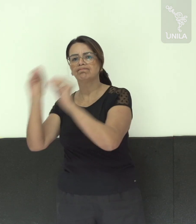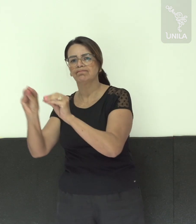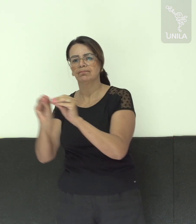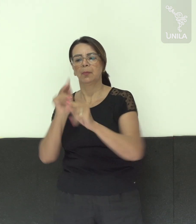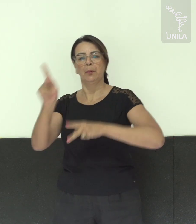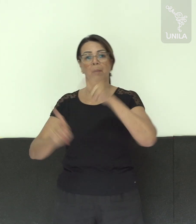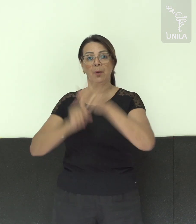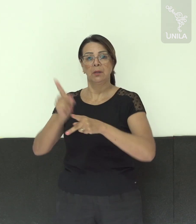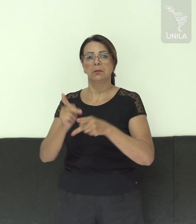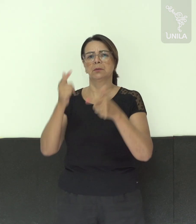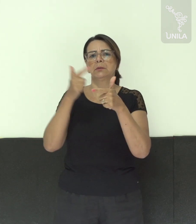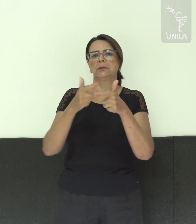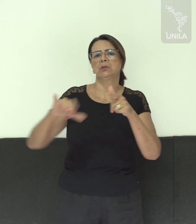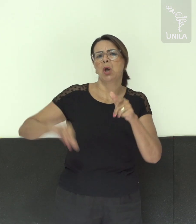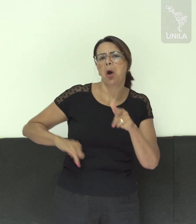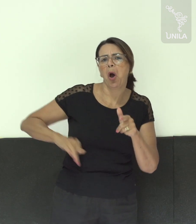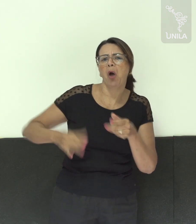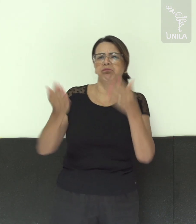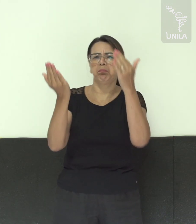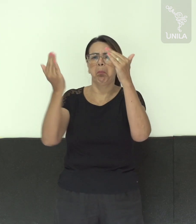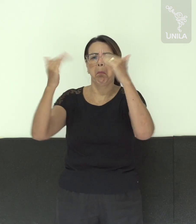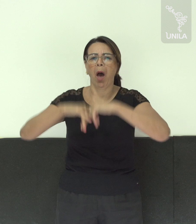população atingida por desastres,